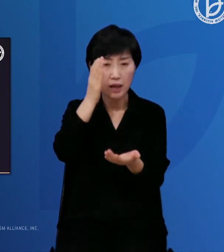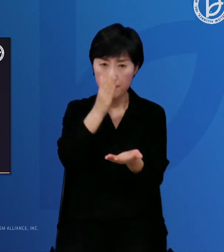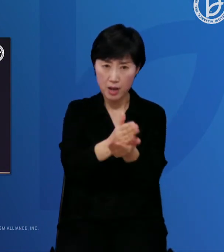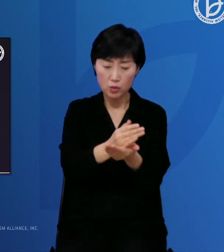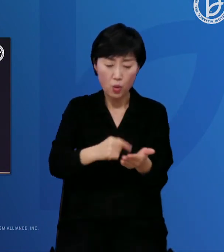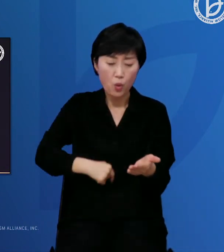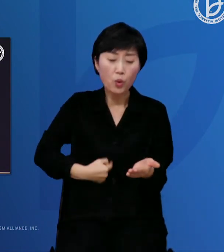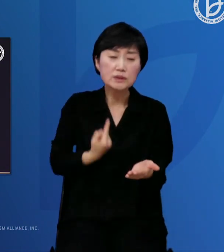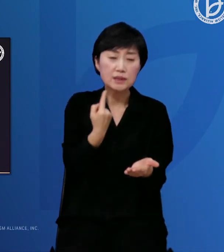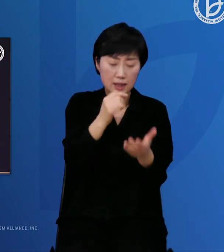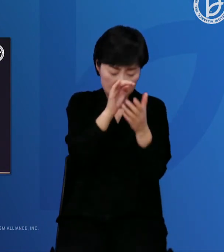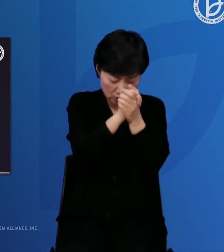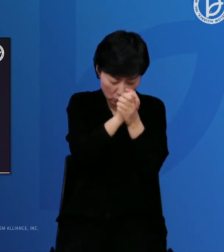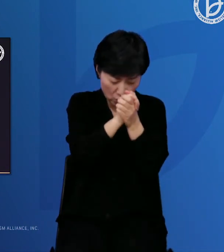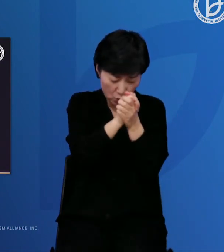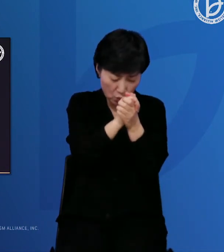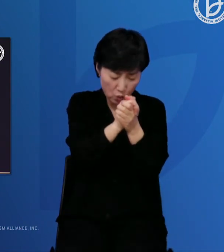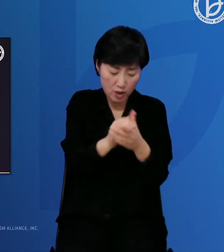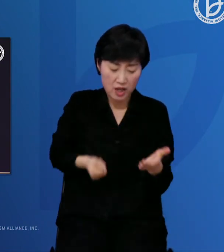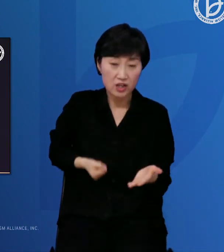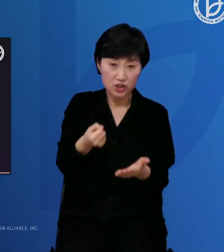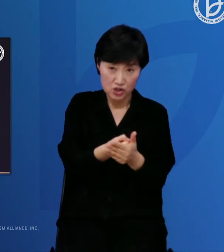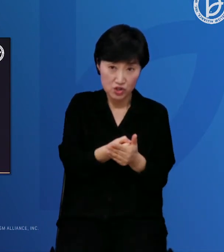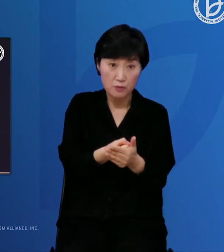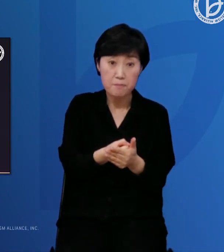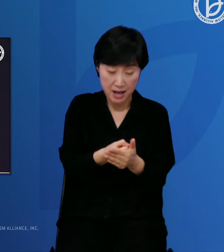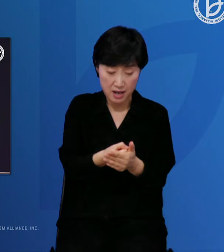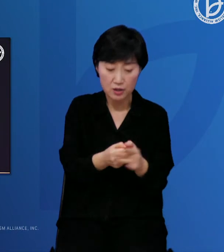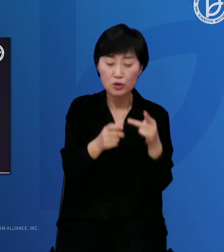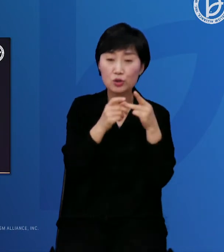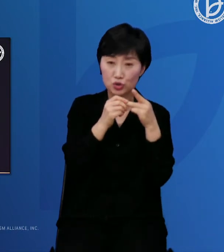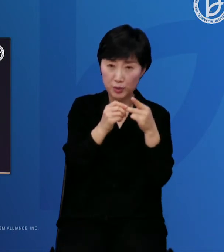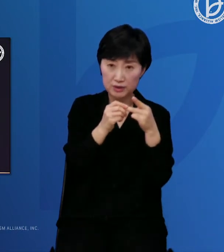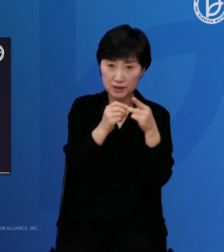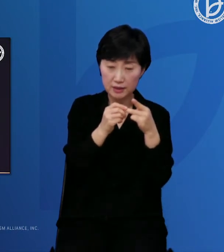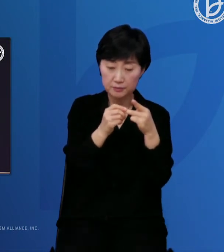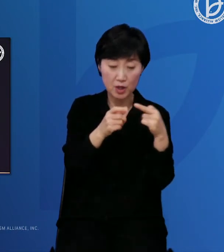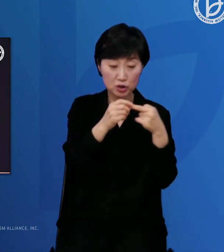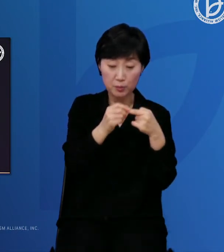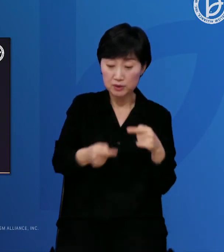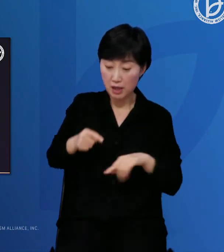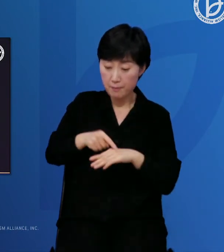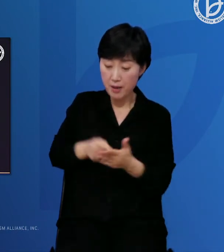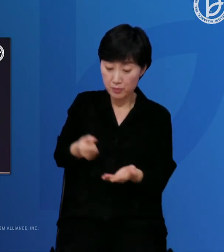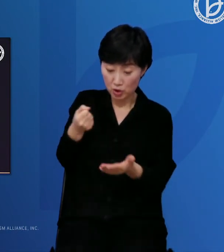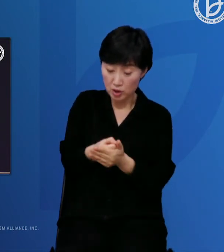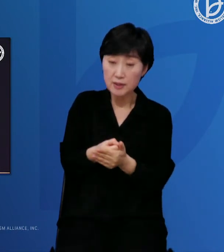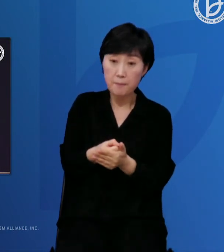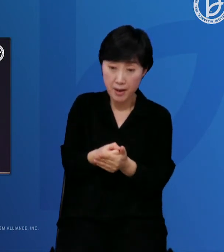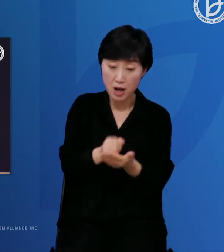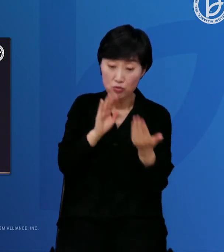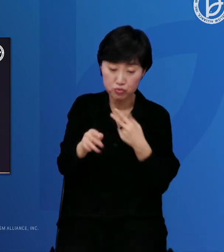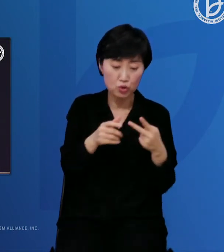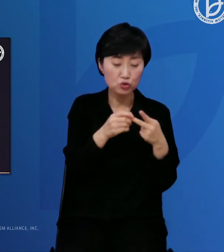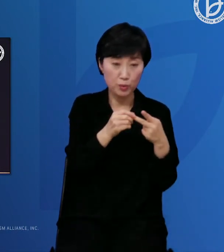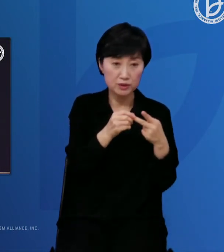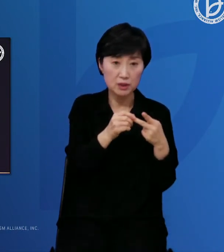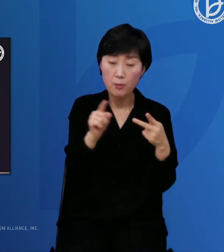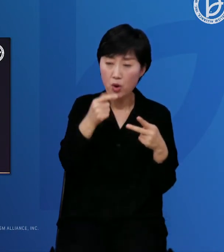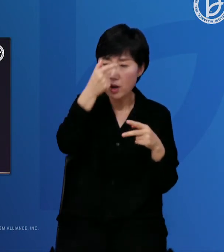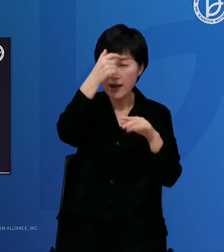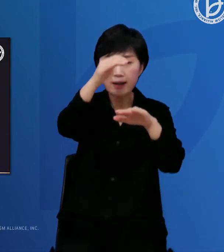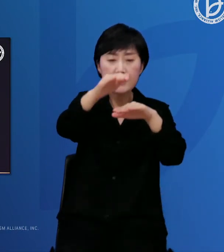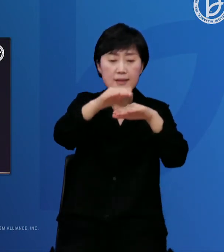make a resolution in the wilderness. 틀림없습니다. 두 번째는 뭡니까? And second, 결단만 가진 게 아니죠. 중요한 예배와